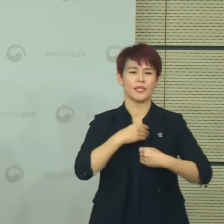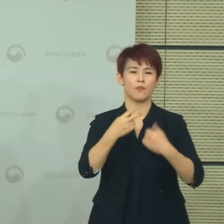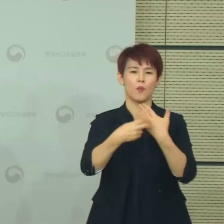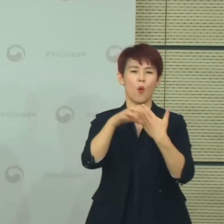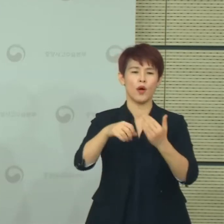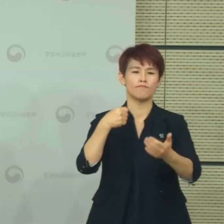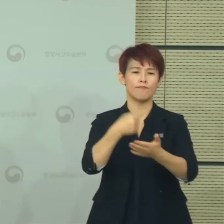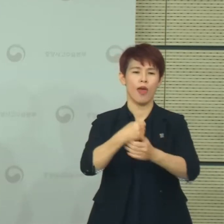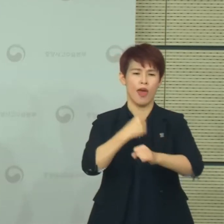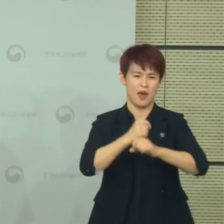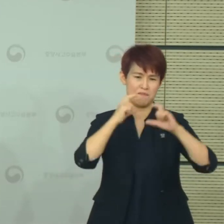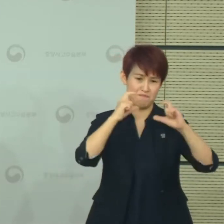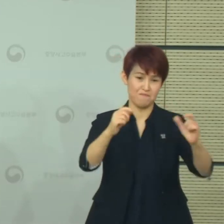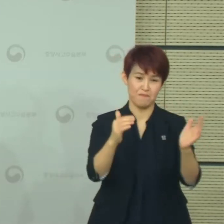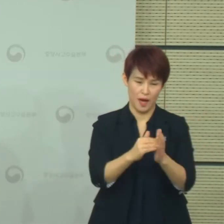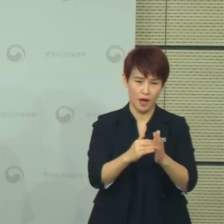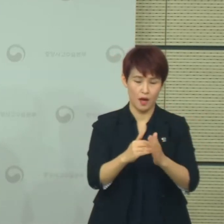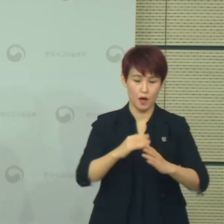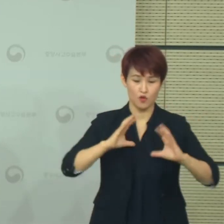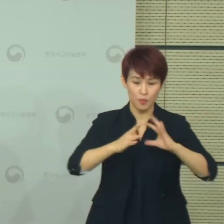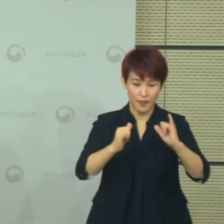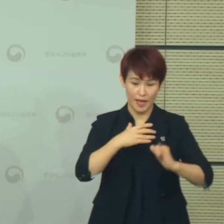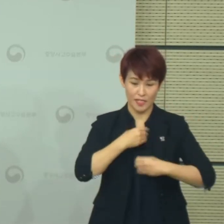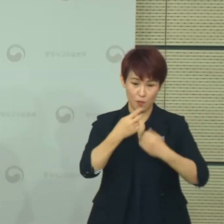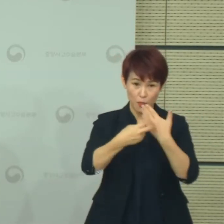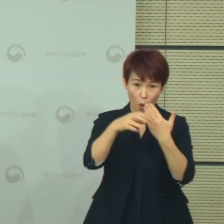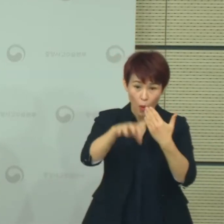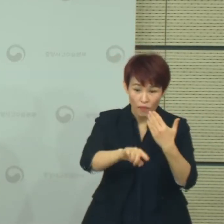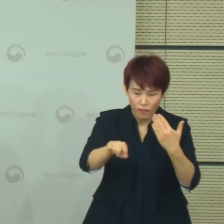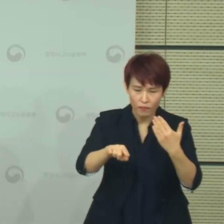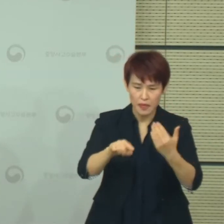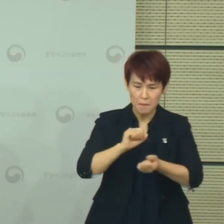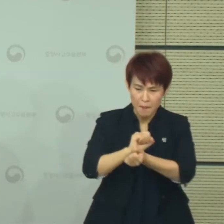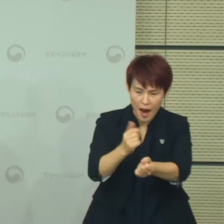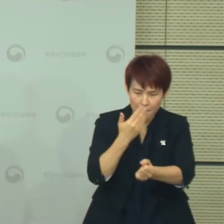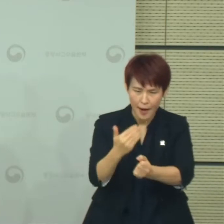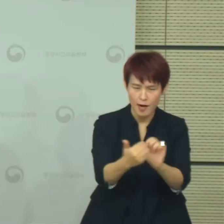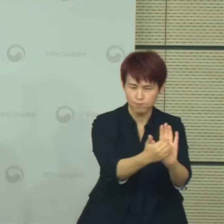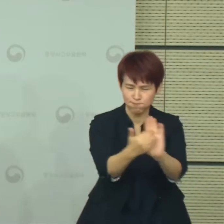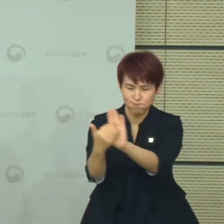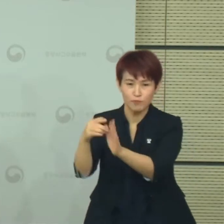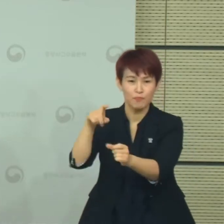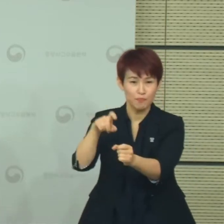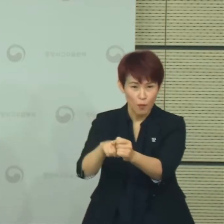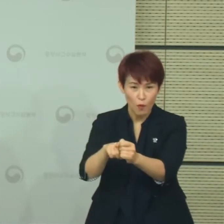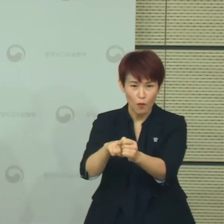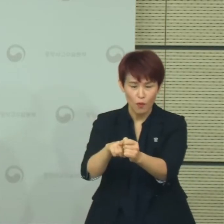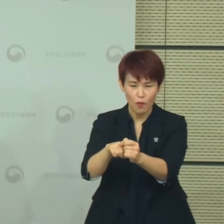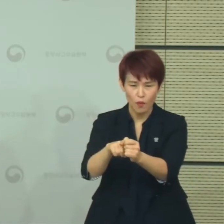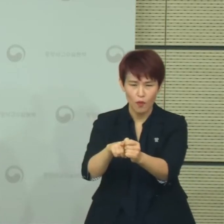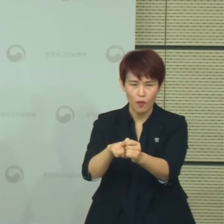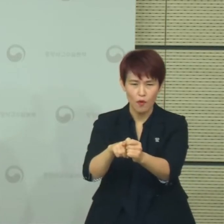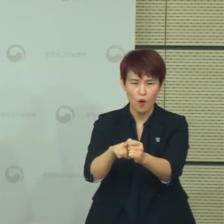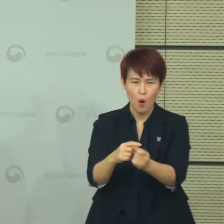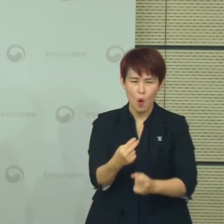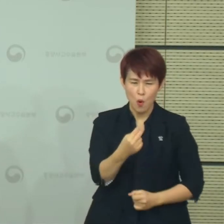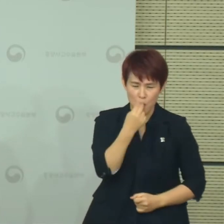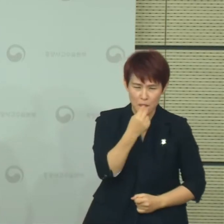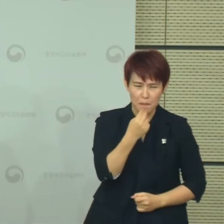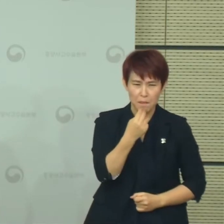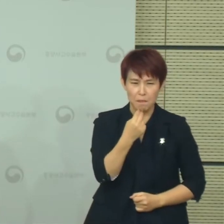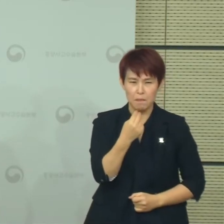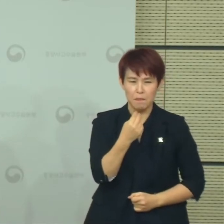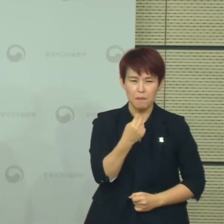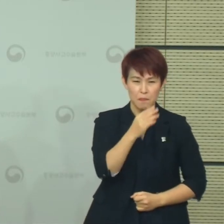발표한 바 있습니다. 국민안심병원은 병원 내 감염의 가능성을 차단하기 위하여 비호흡기